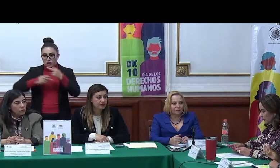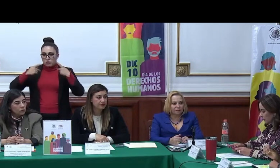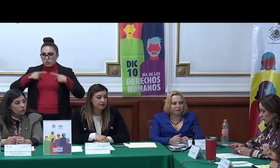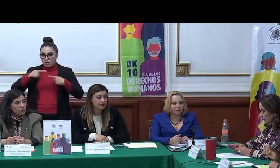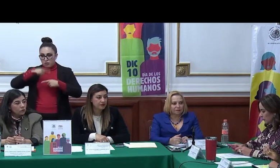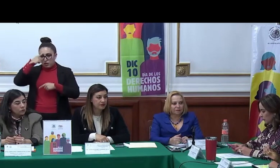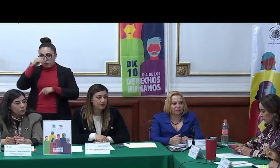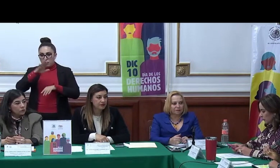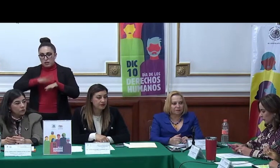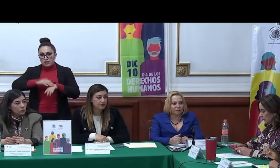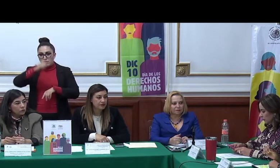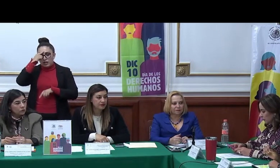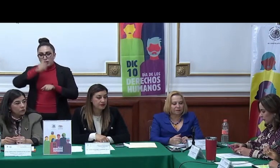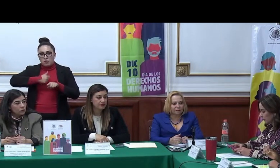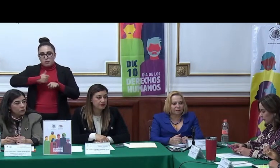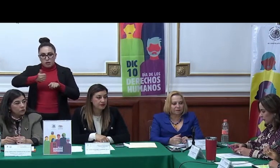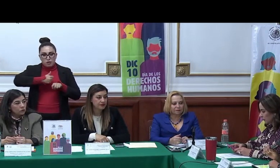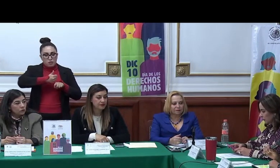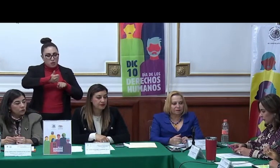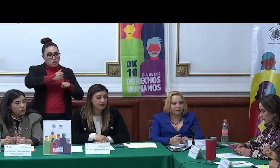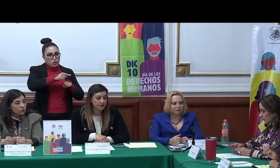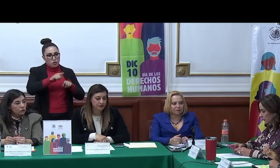en accesibilidad física y digital